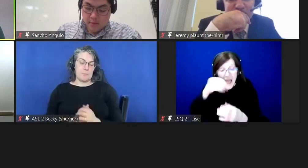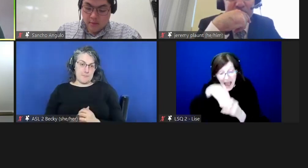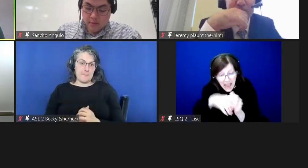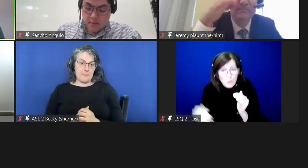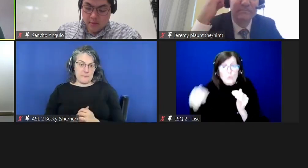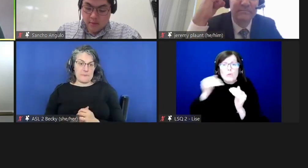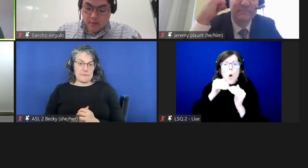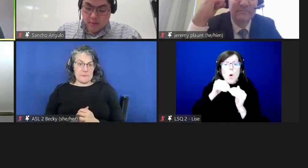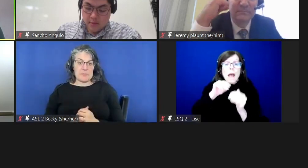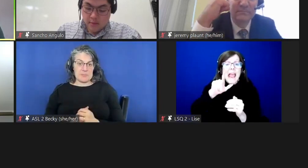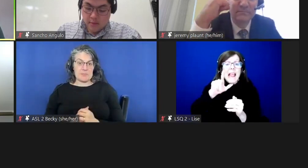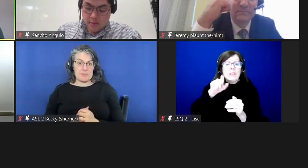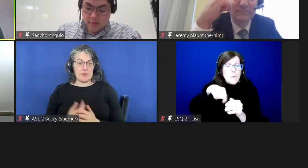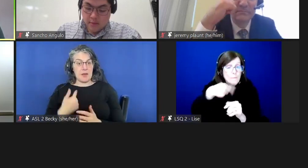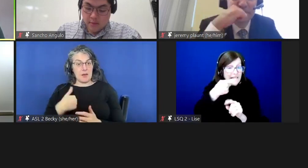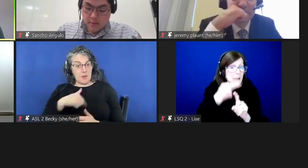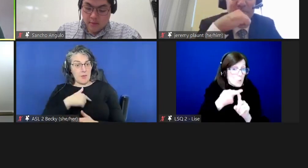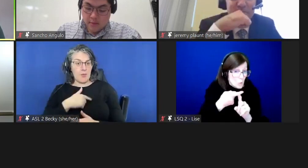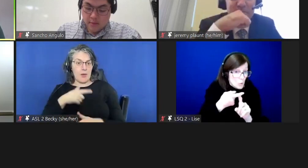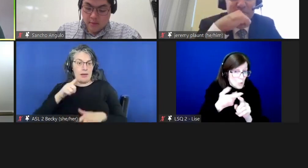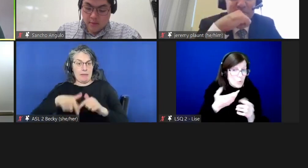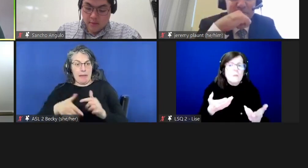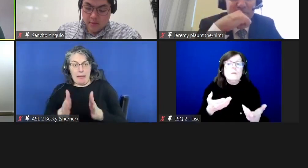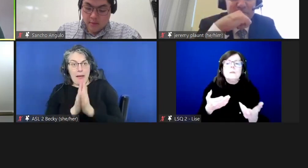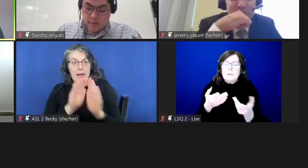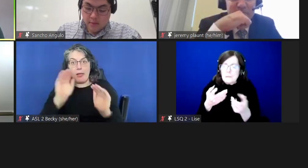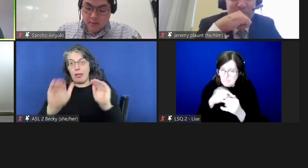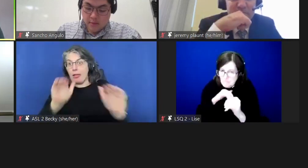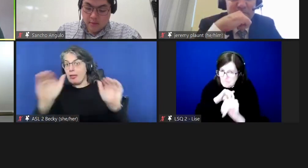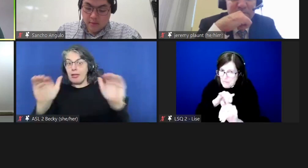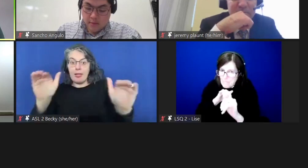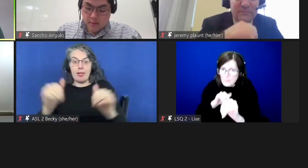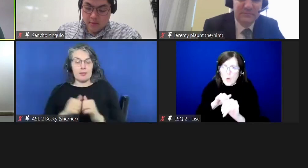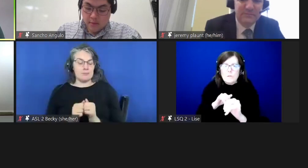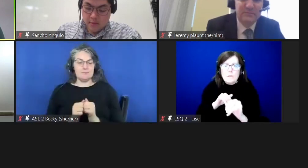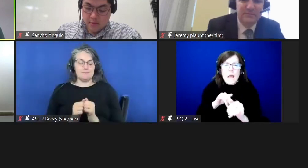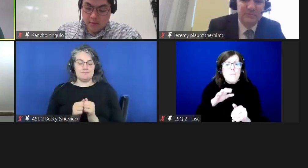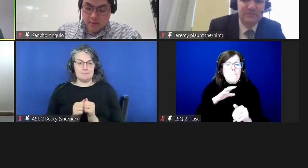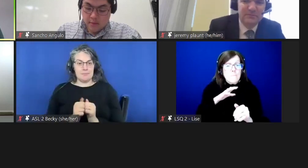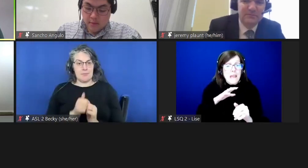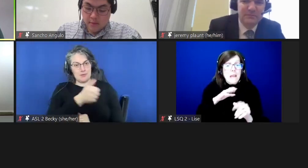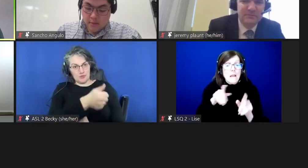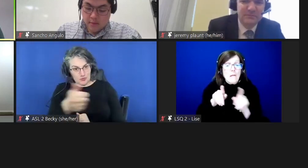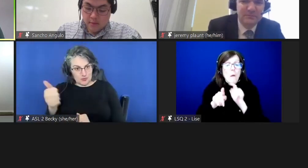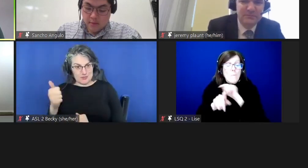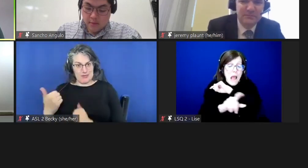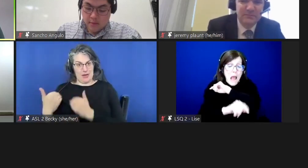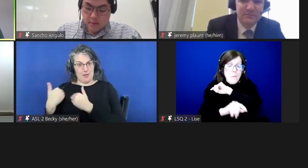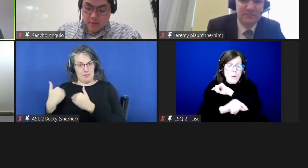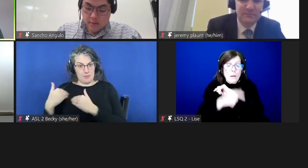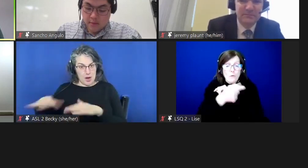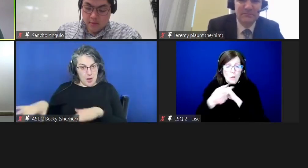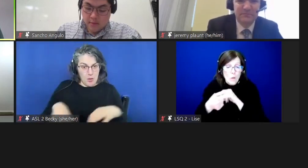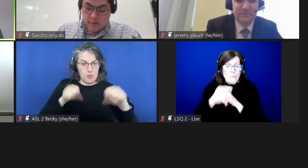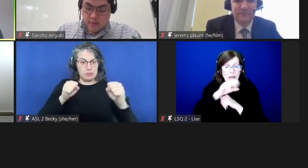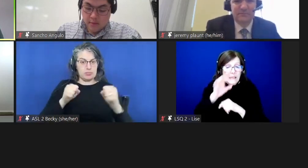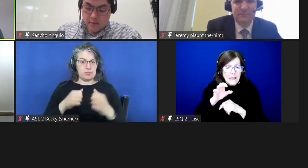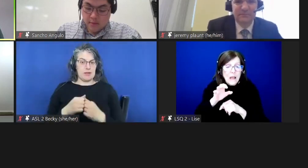Mais je crois qu'il nous incombe en tant que fonctionnaires de veiller sur la chose nous-mêmes. Et donc, il n'y a